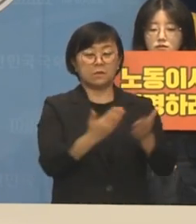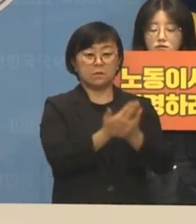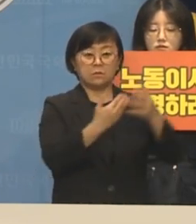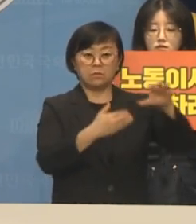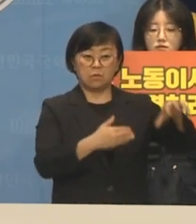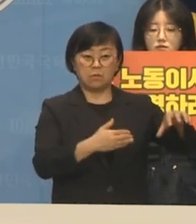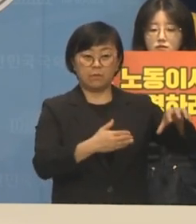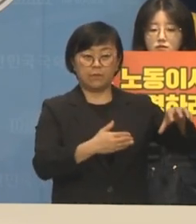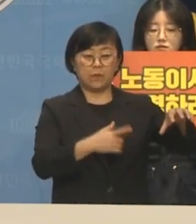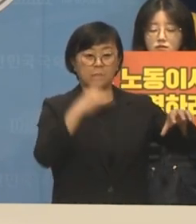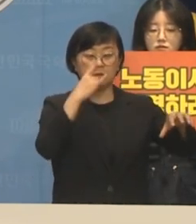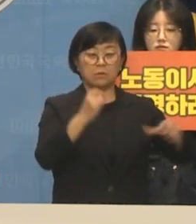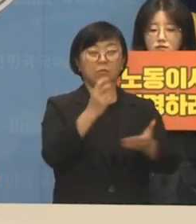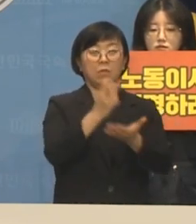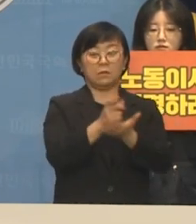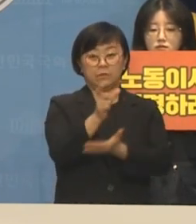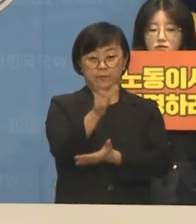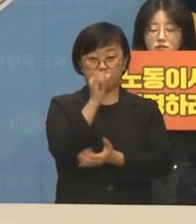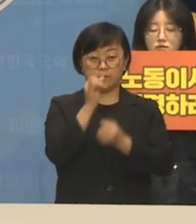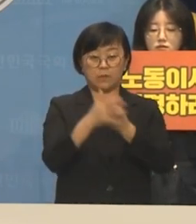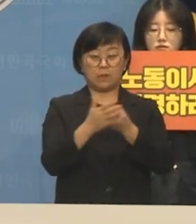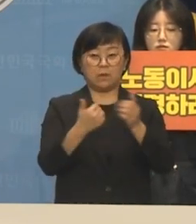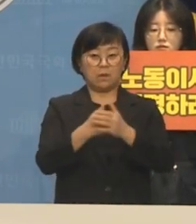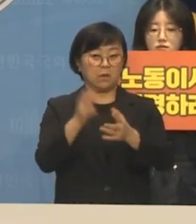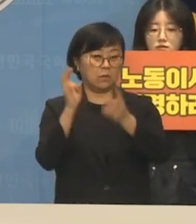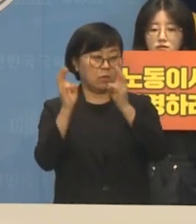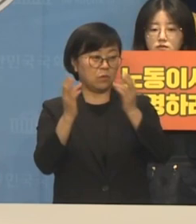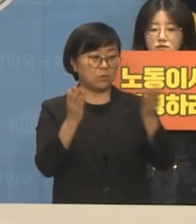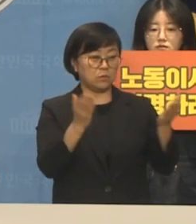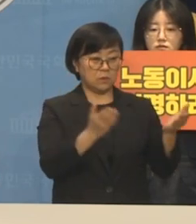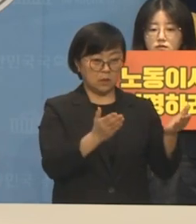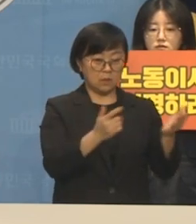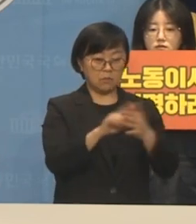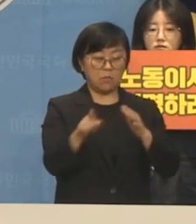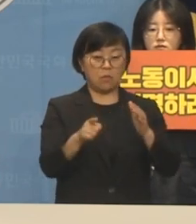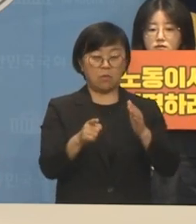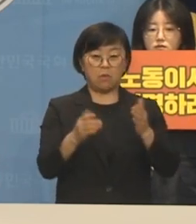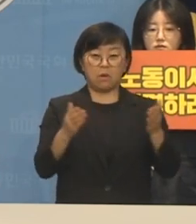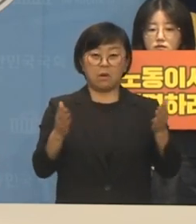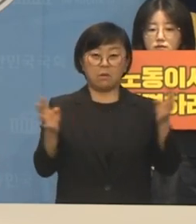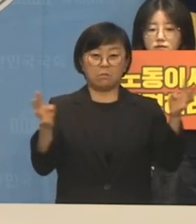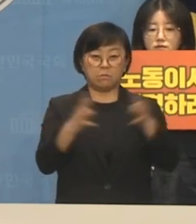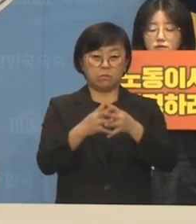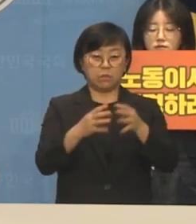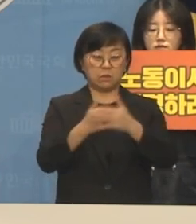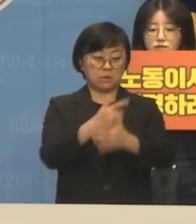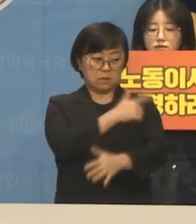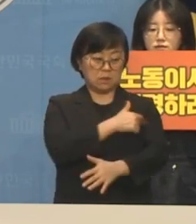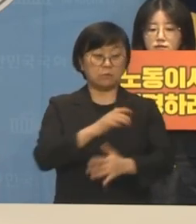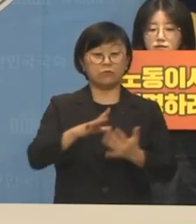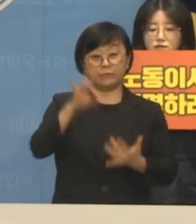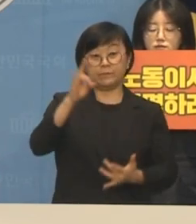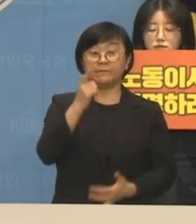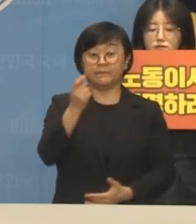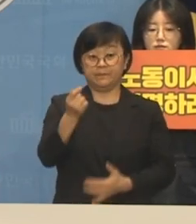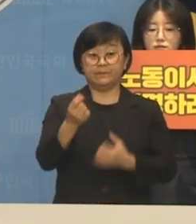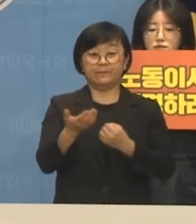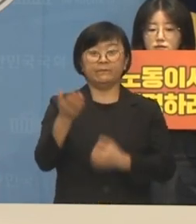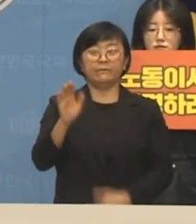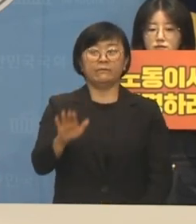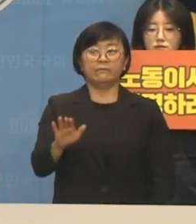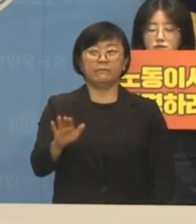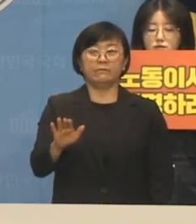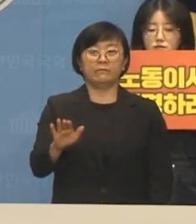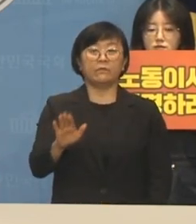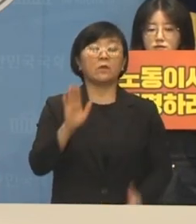한국콘텐츠진흥원은 정관에도 규정되어 있고 또 노사간의 합의에 의해서 노동이사를 선출한 바가 있습니다. 그럼에도